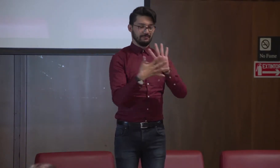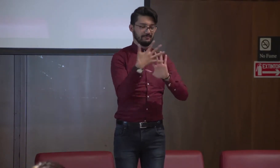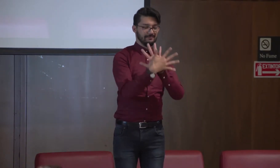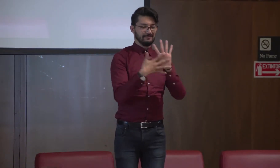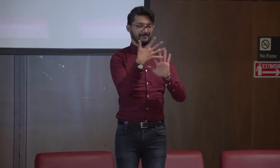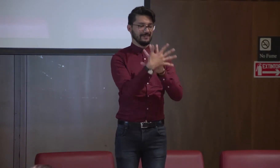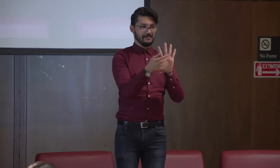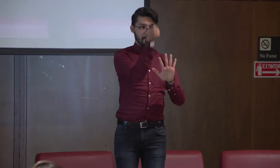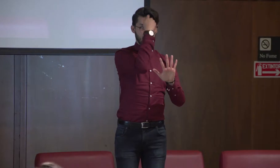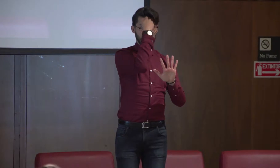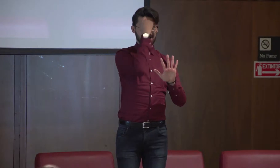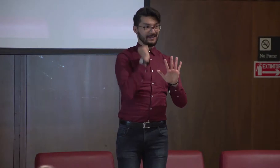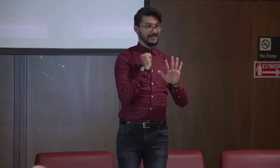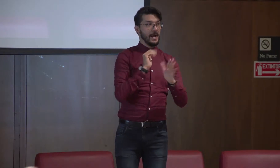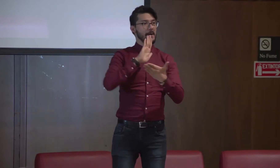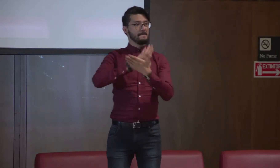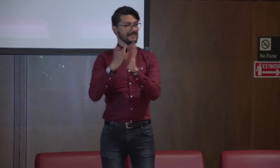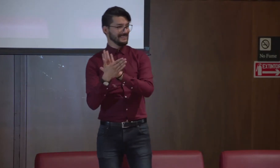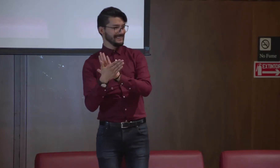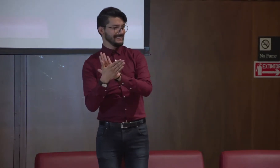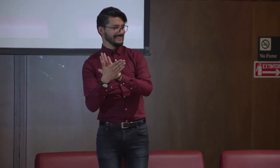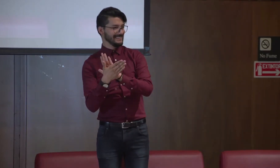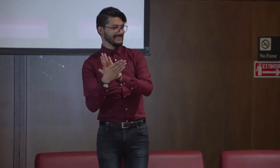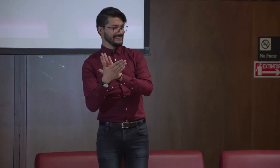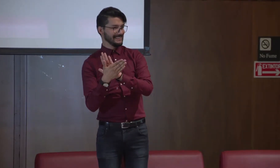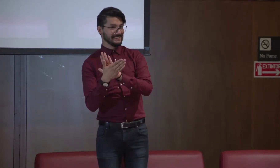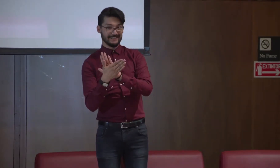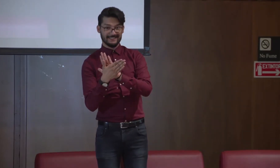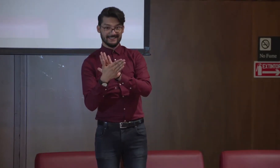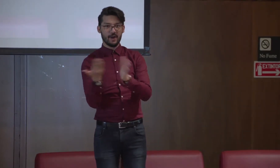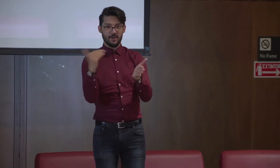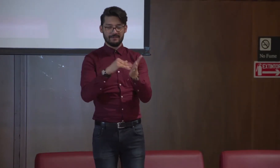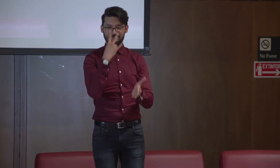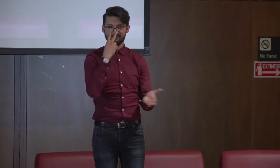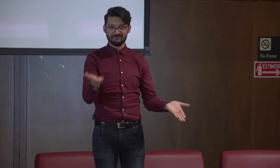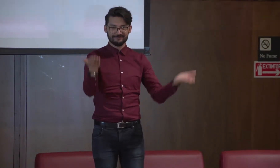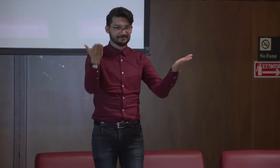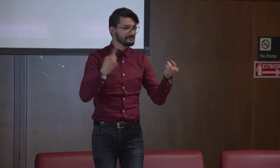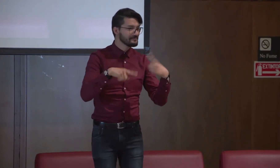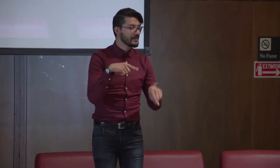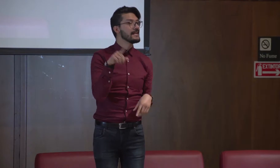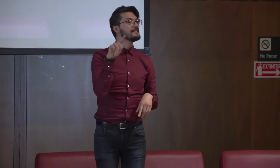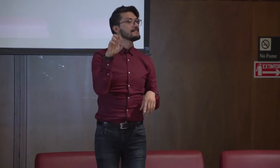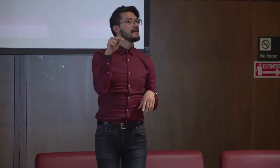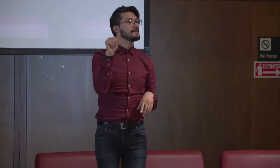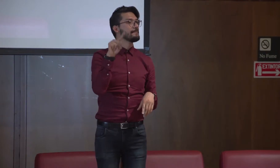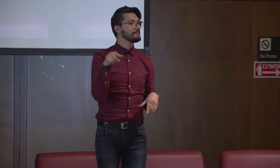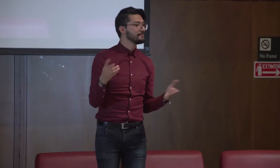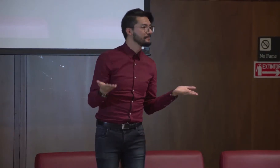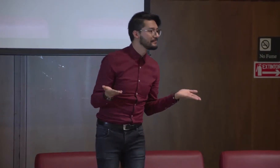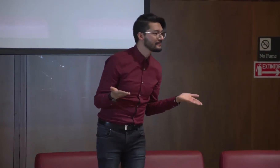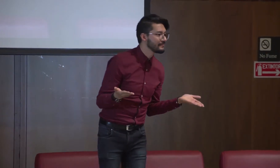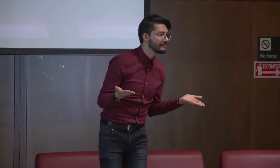con los dedos en la forma como yo lo estoy haciendo. Entonces, para que ustedes por favor se graben esta seña. Y la seña de paz, quisiera verlos a